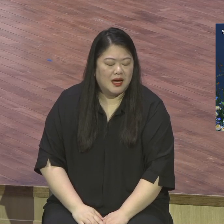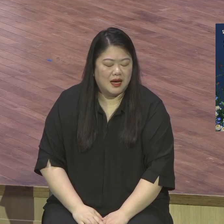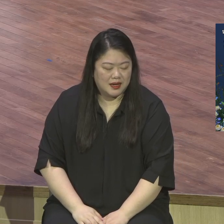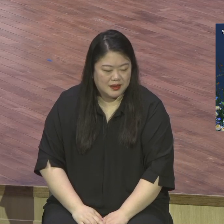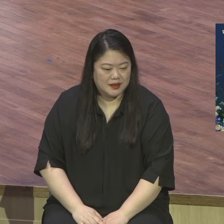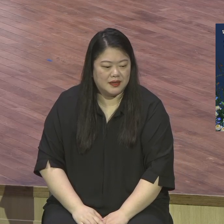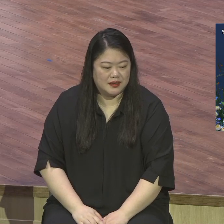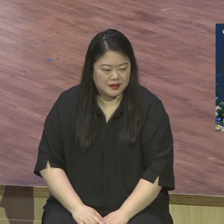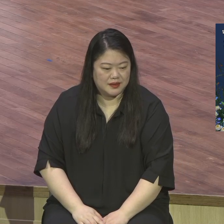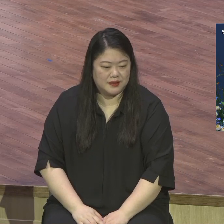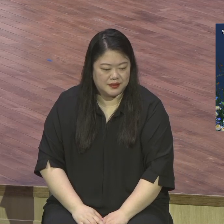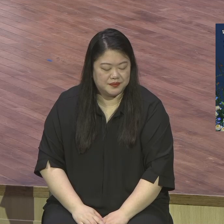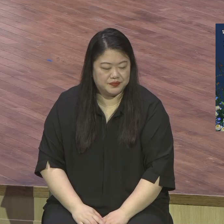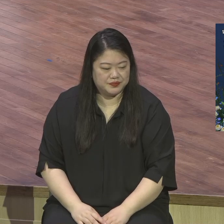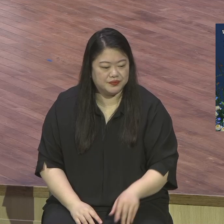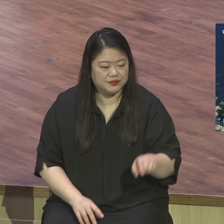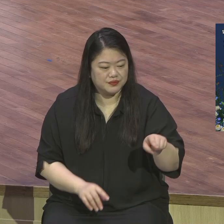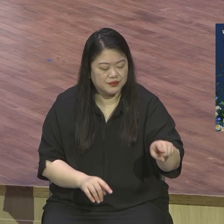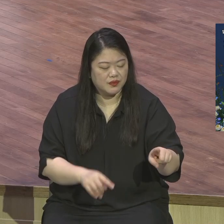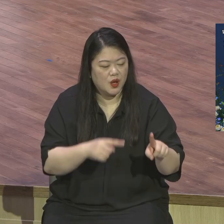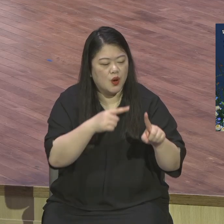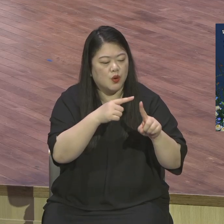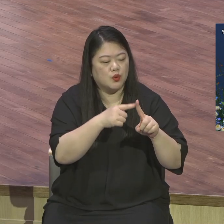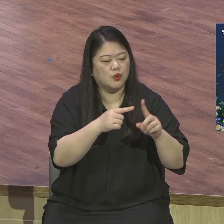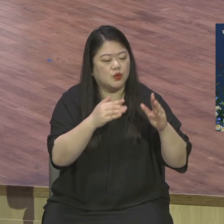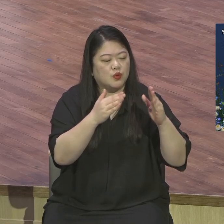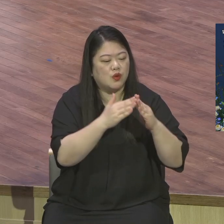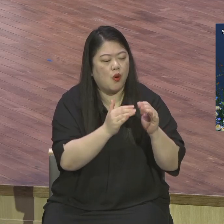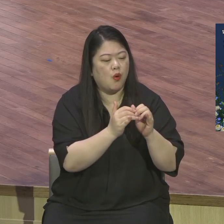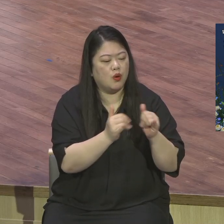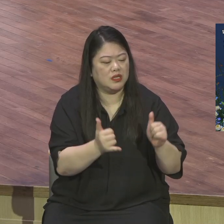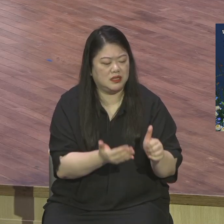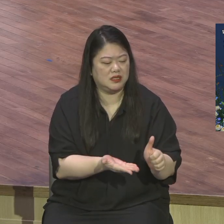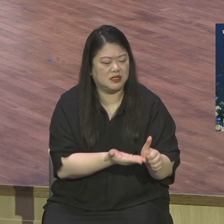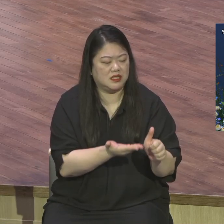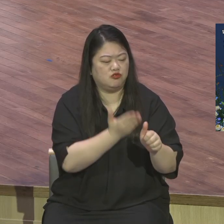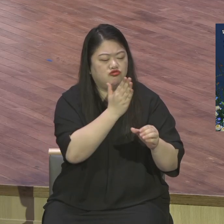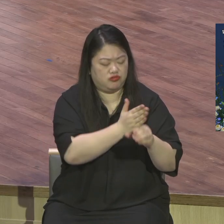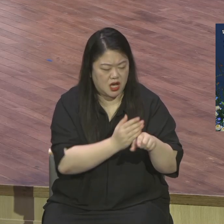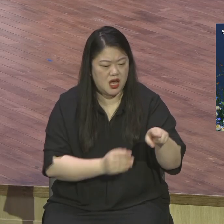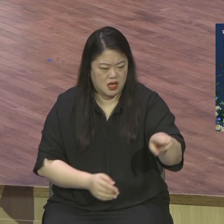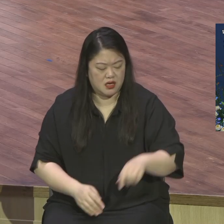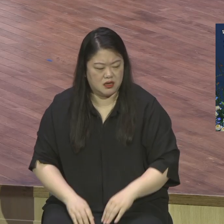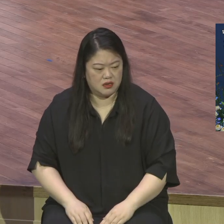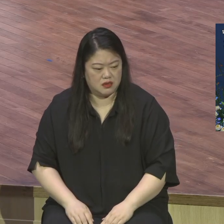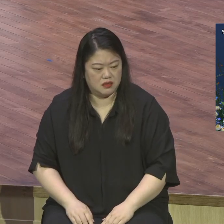종교생활하는 다와 오직 유일성을 가진 자들 확 불려야 되는 겁니다 지금